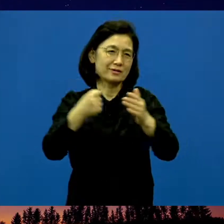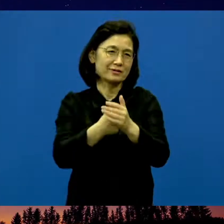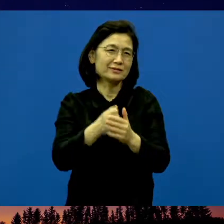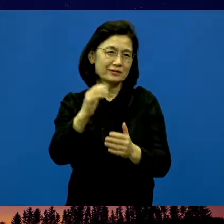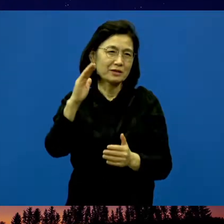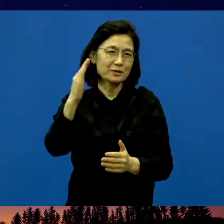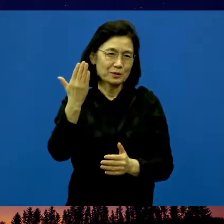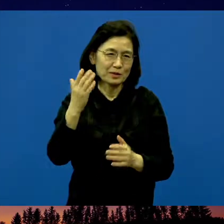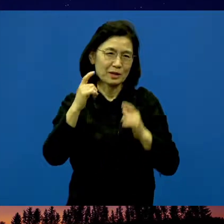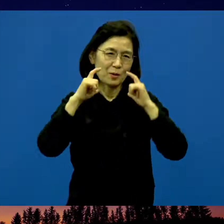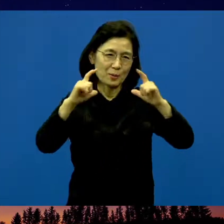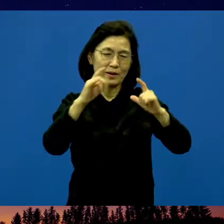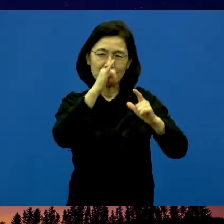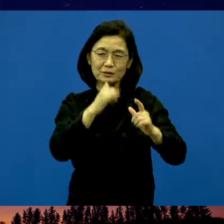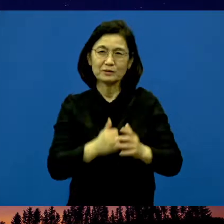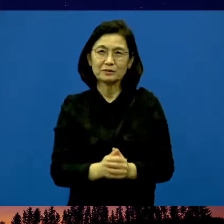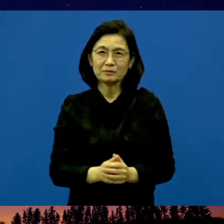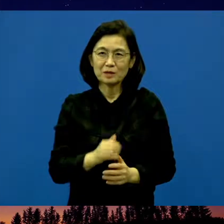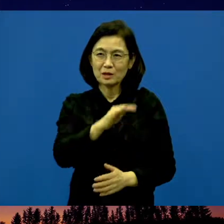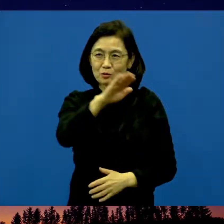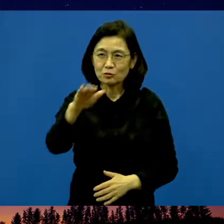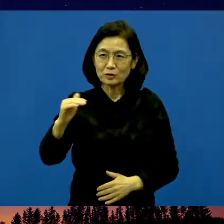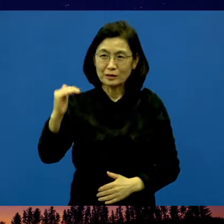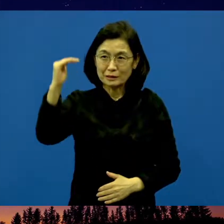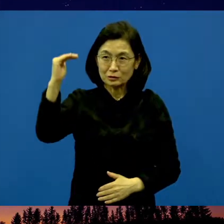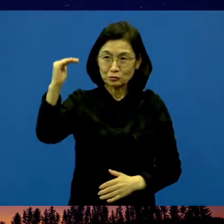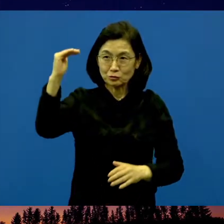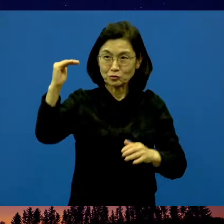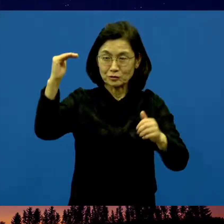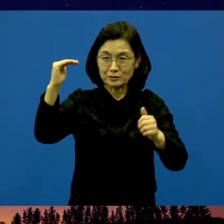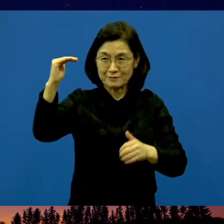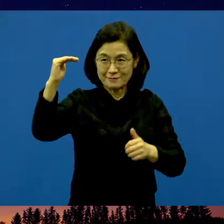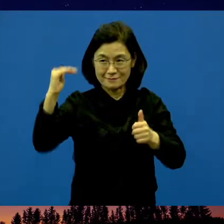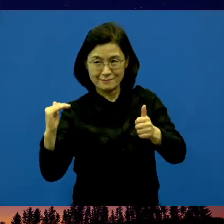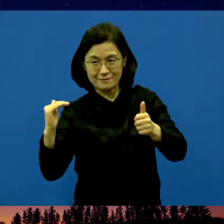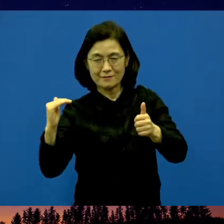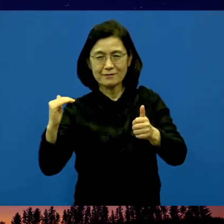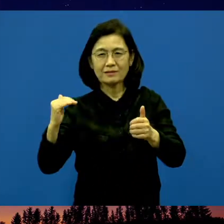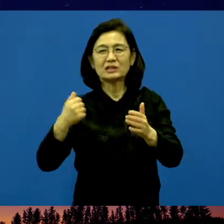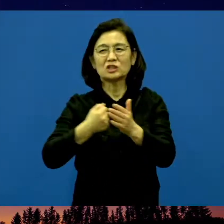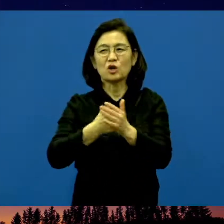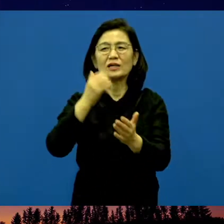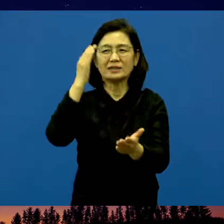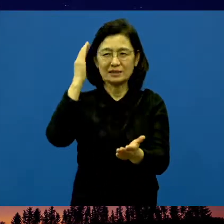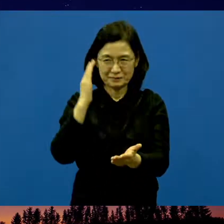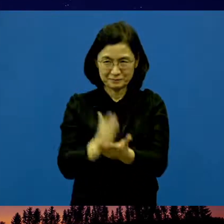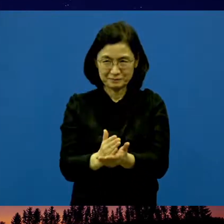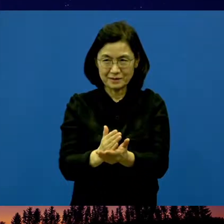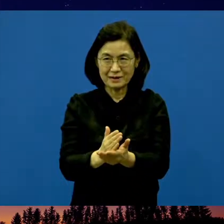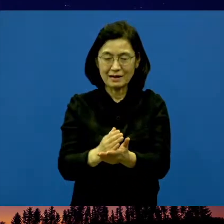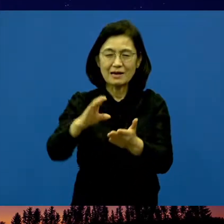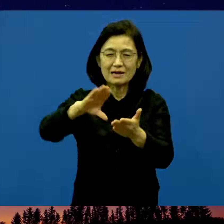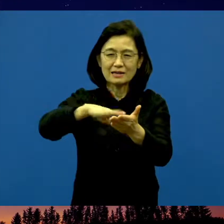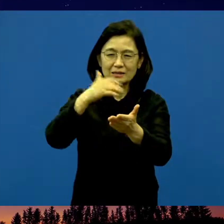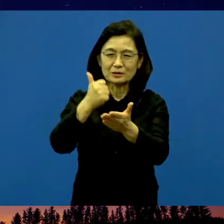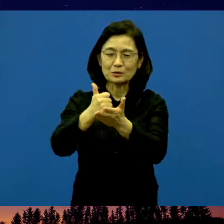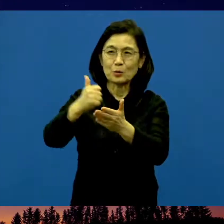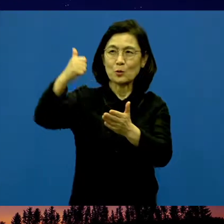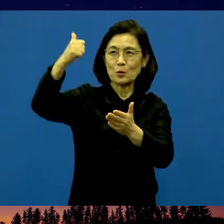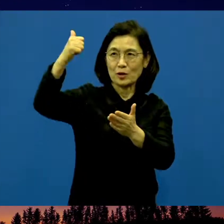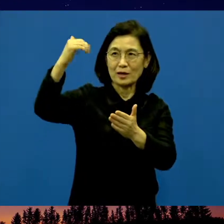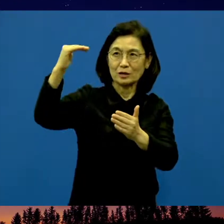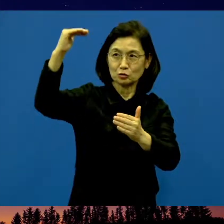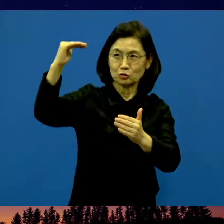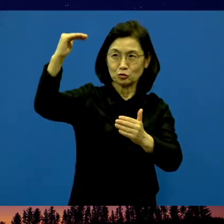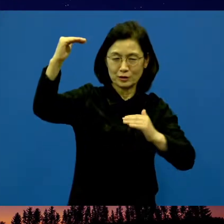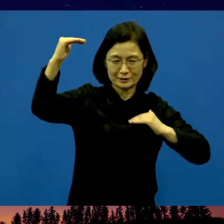않는다. 우리의 수준을 너무 이 하향 평준화해서는 안 된다는 거예요. 그에게까지 자라갈 것이다 라고는 이